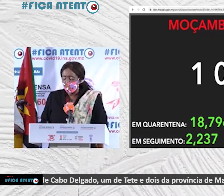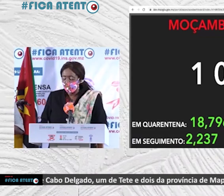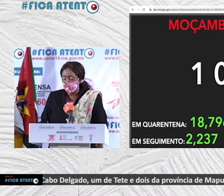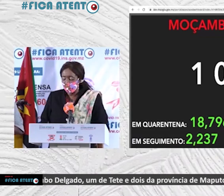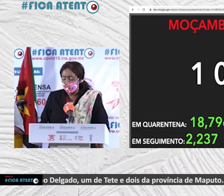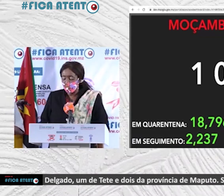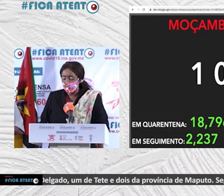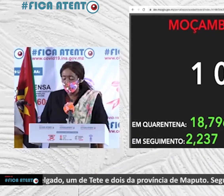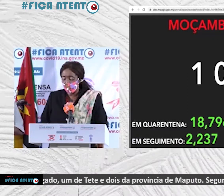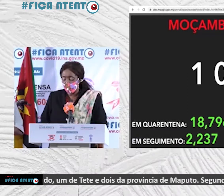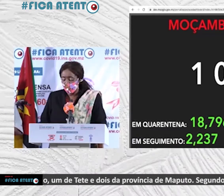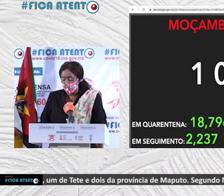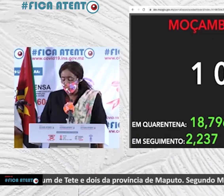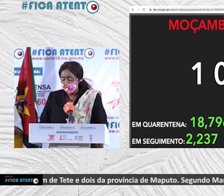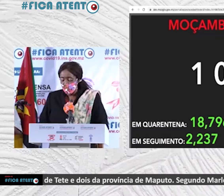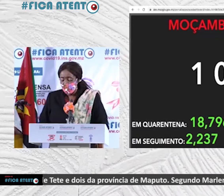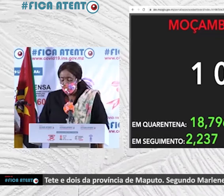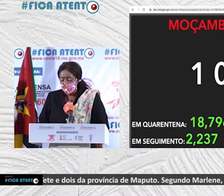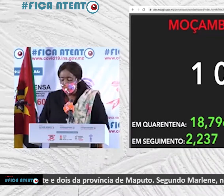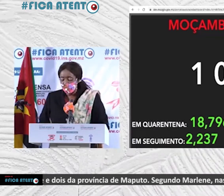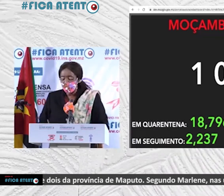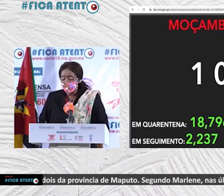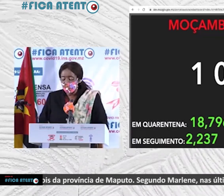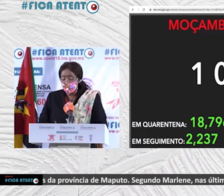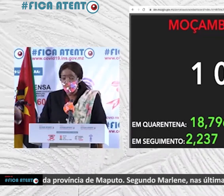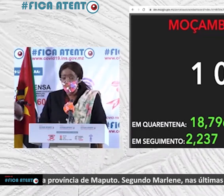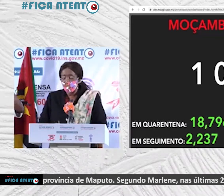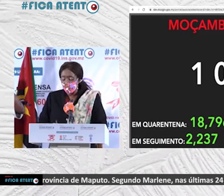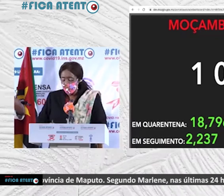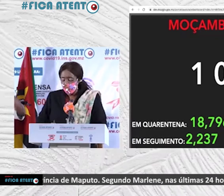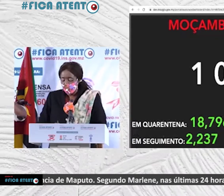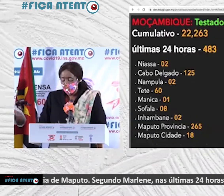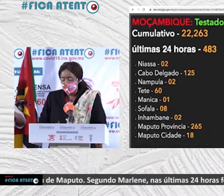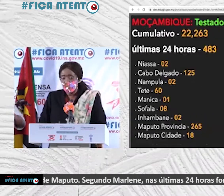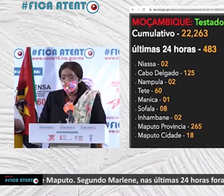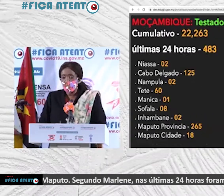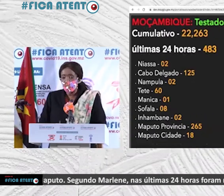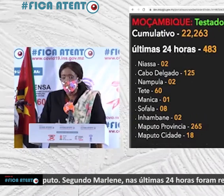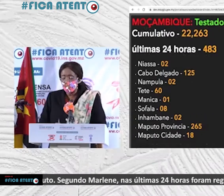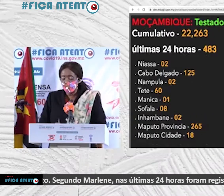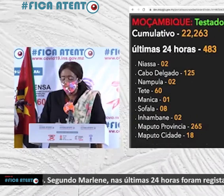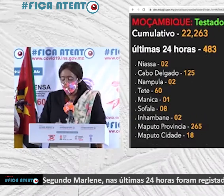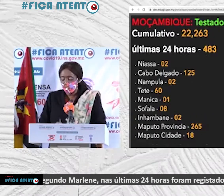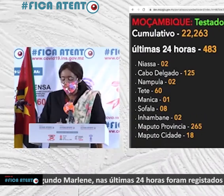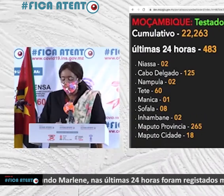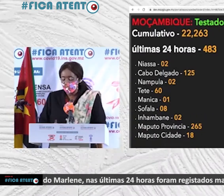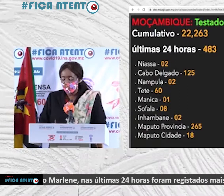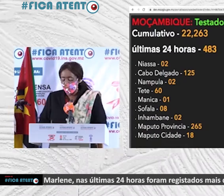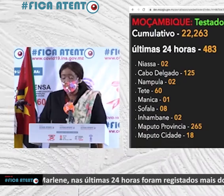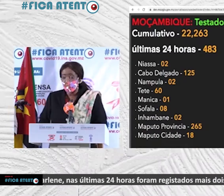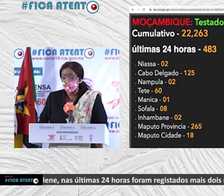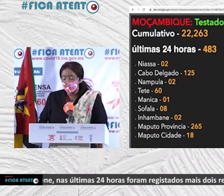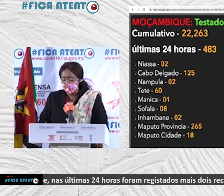em quarentena domiciliar. Em termos de testagem, dizer que o número de testagem tem